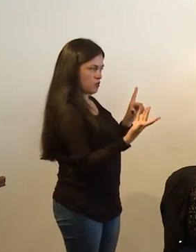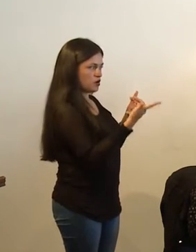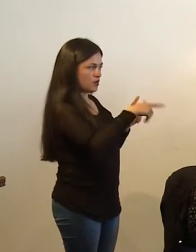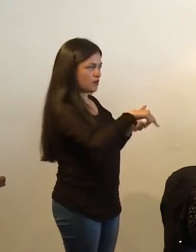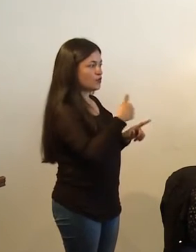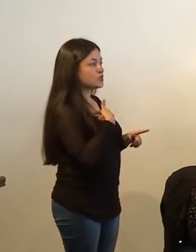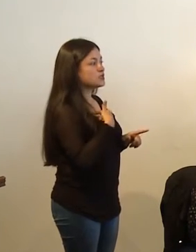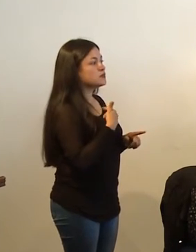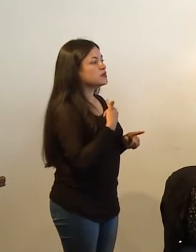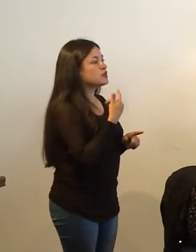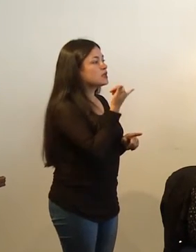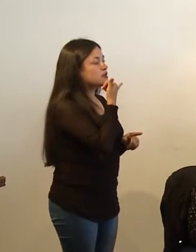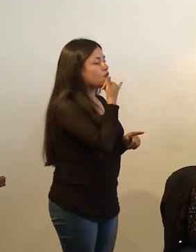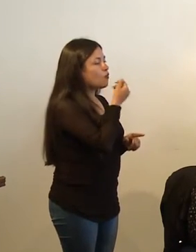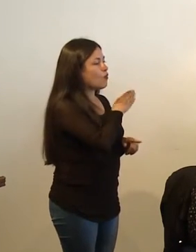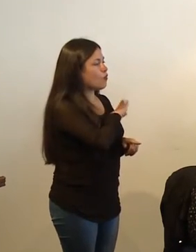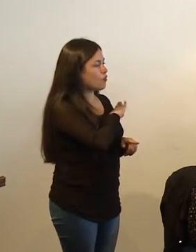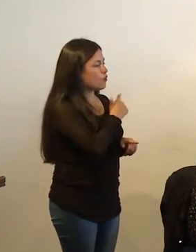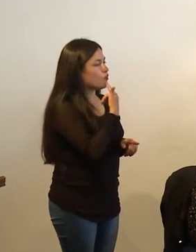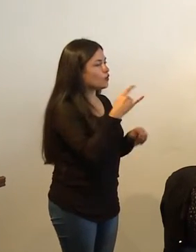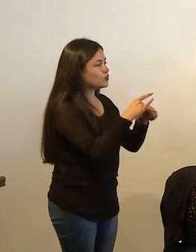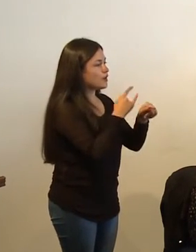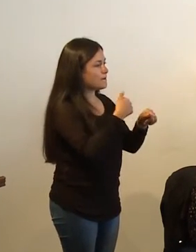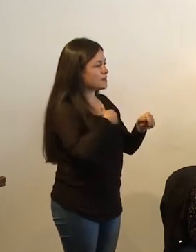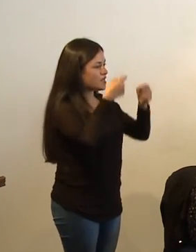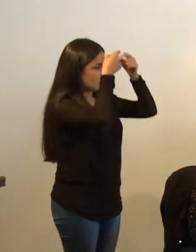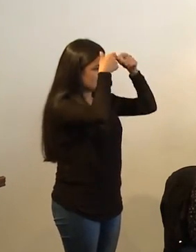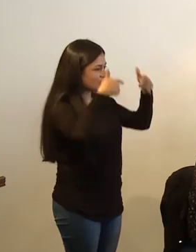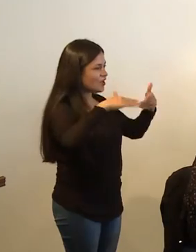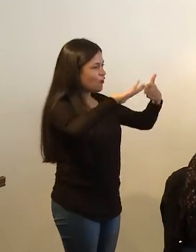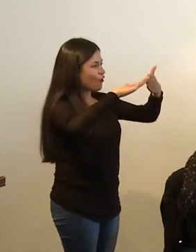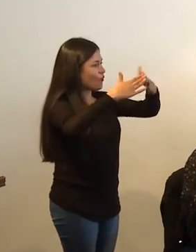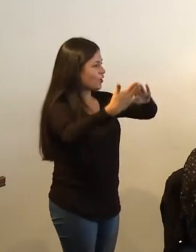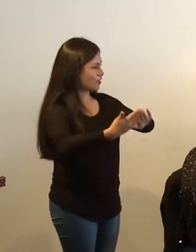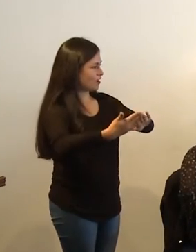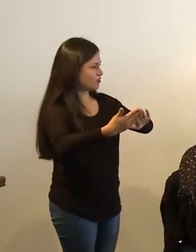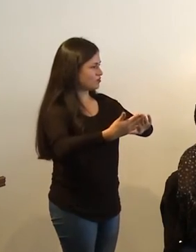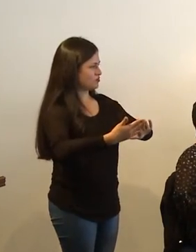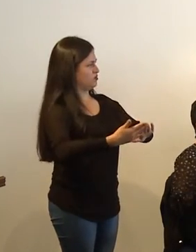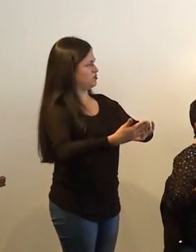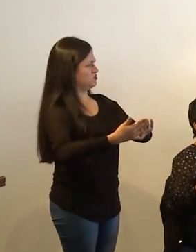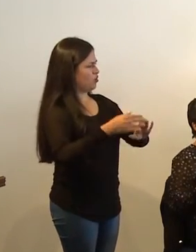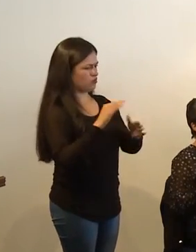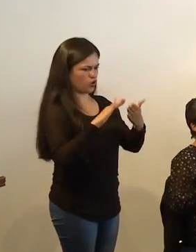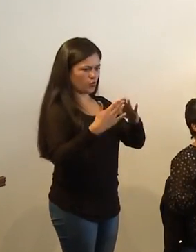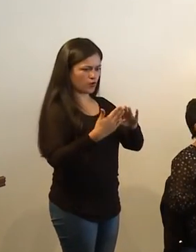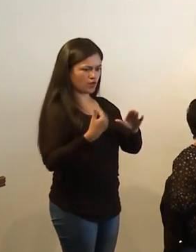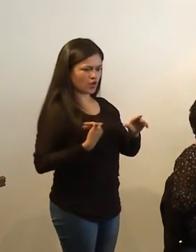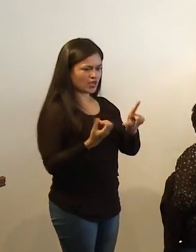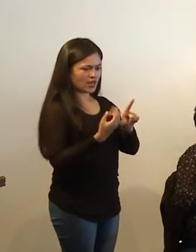Estado Comunitario. Entonces dije, ay, qué chévere, hay una licenciatura que va a hacer funcionar